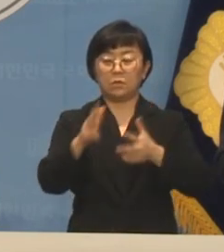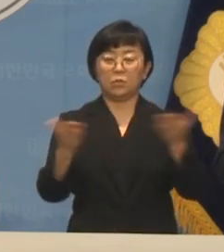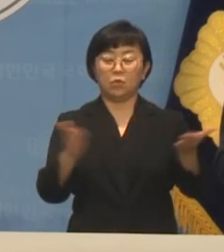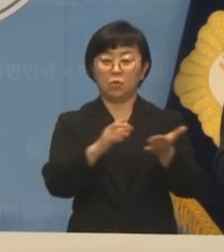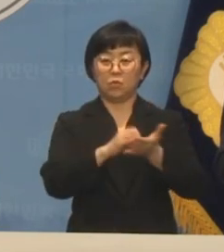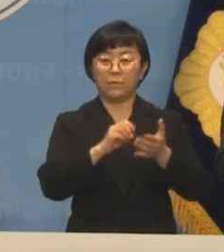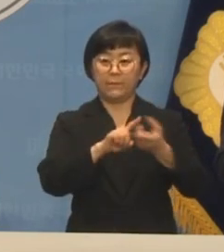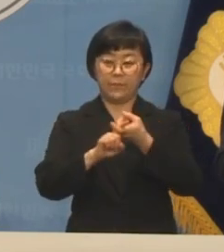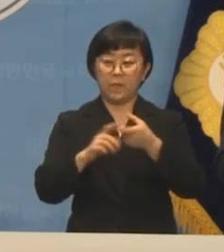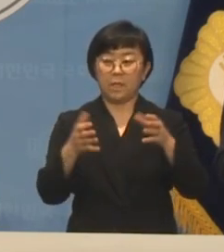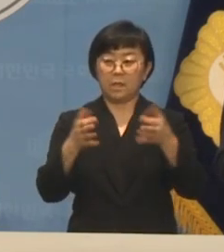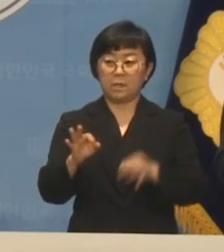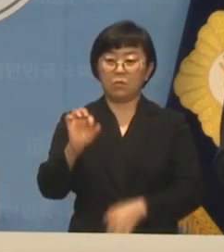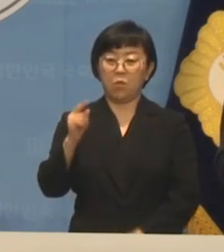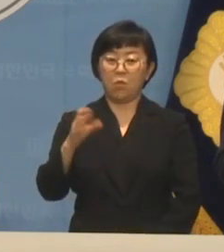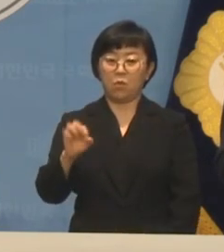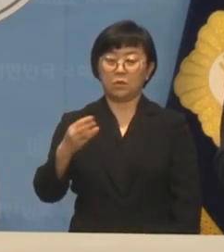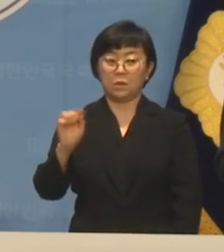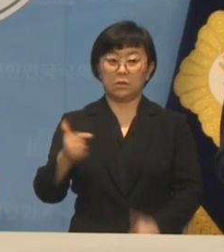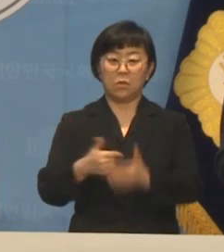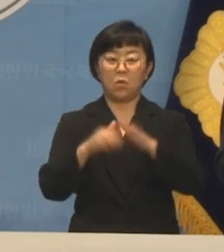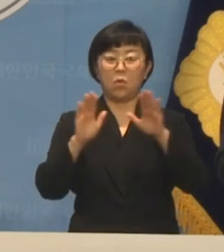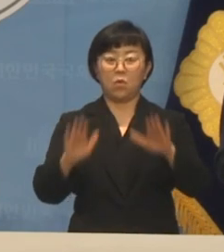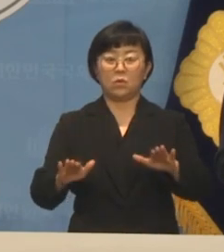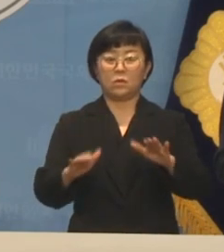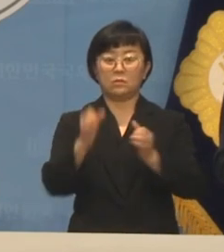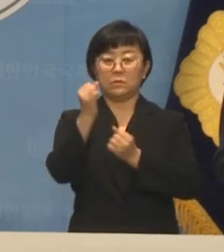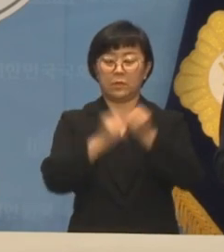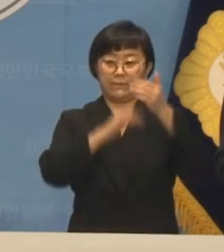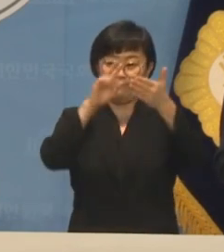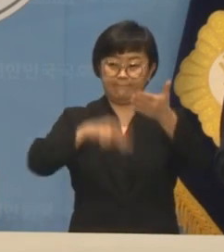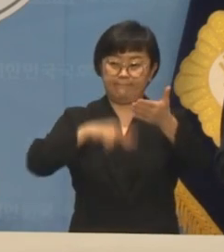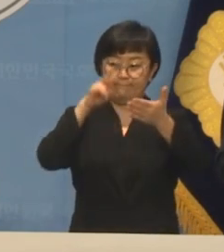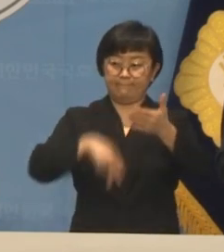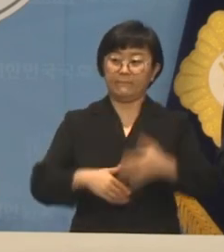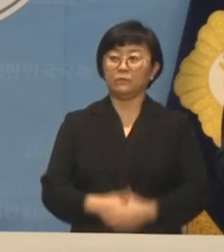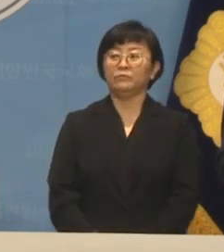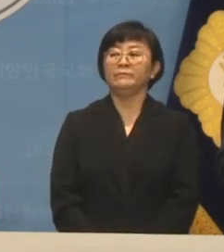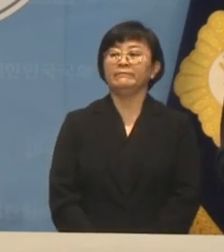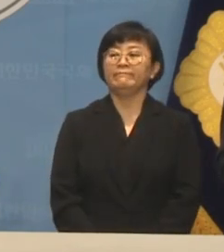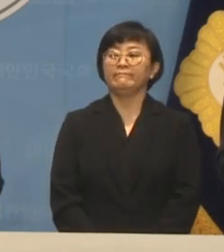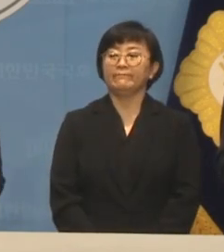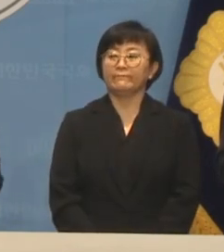전국의료산업노동조합연맹 김홍란 정책국장님께서 오늘 기자회견문을 낭독해 주시겠습니다.